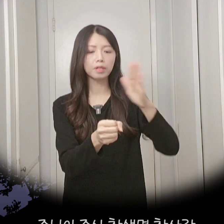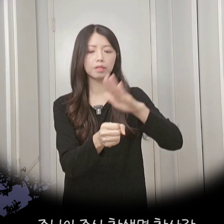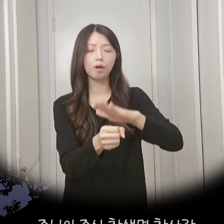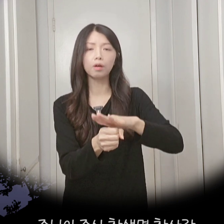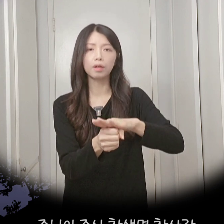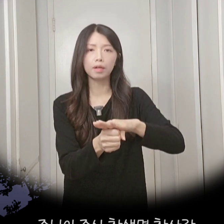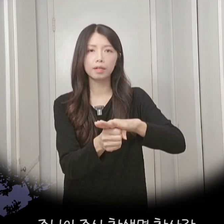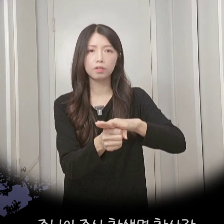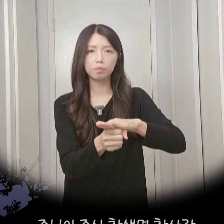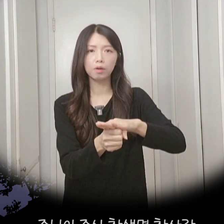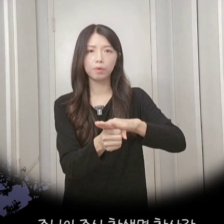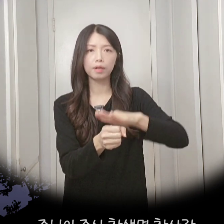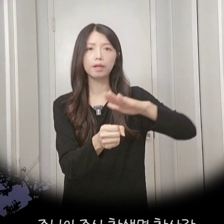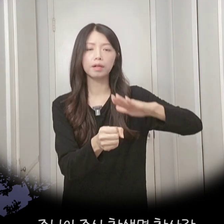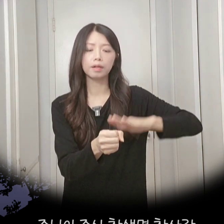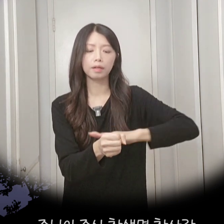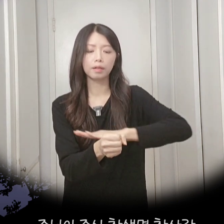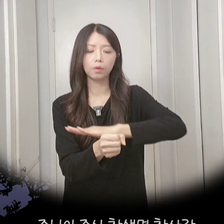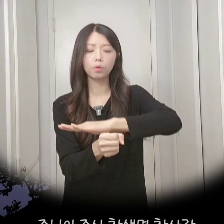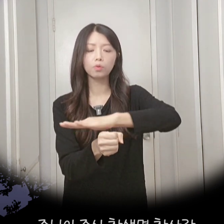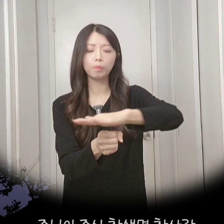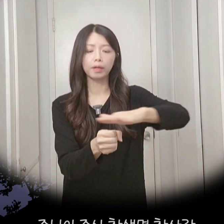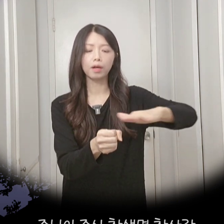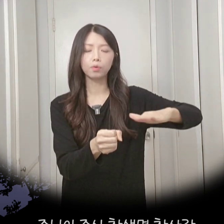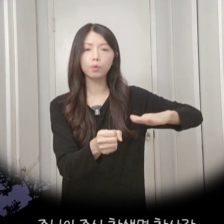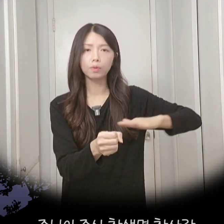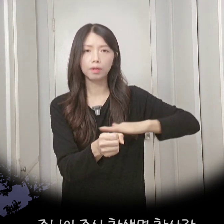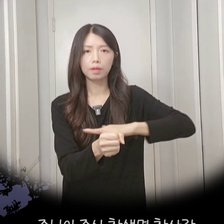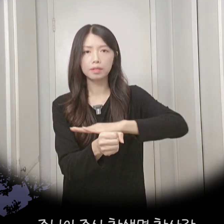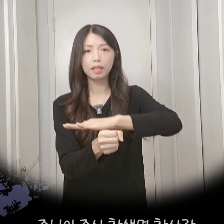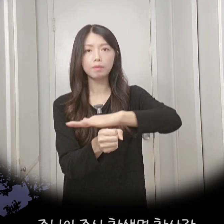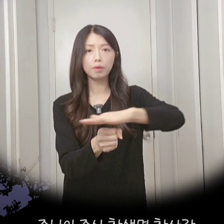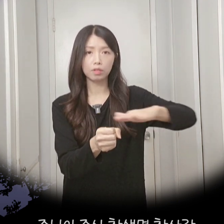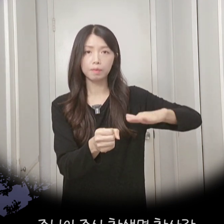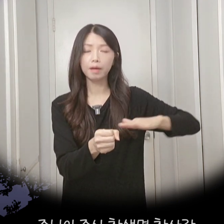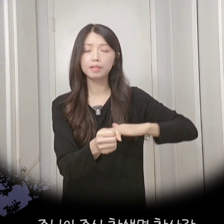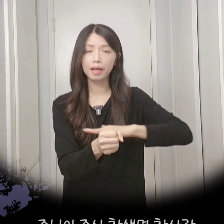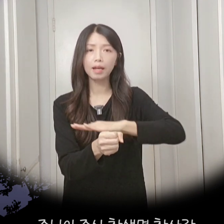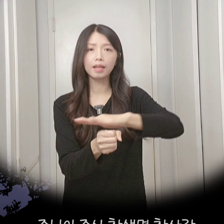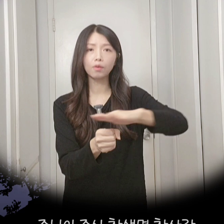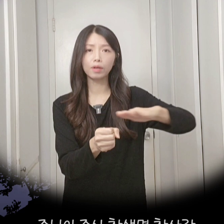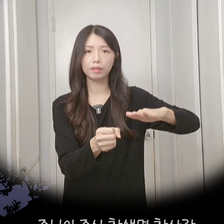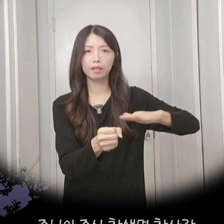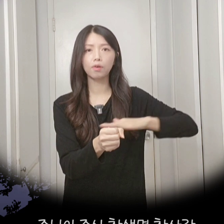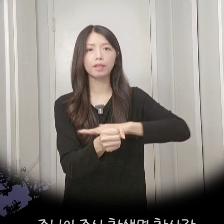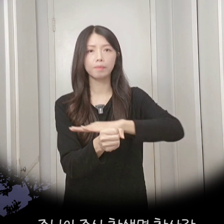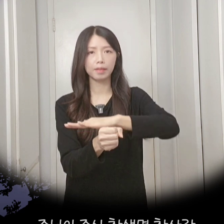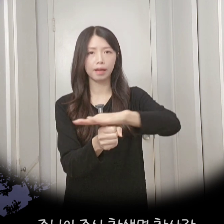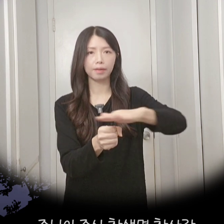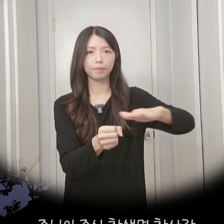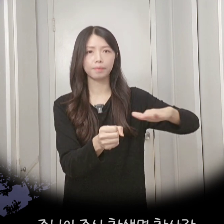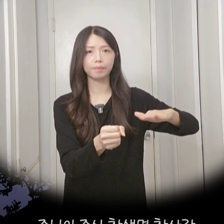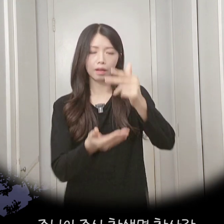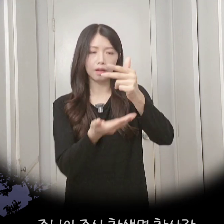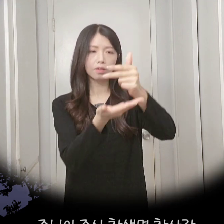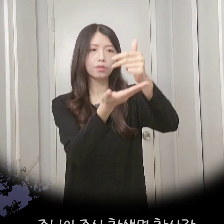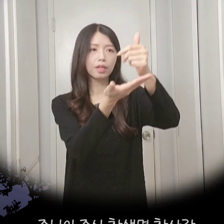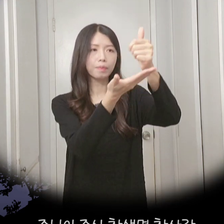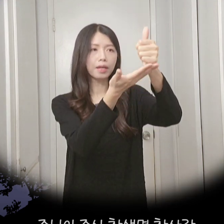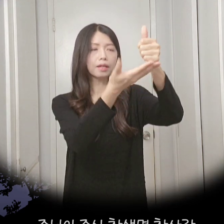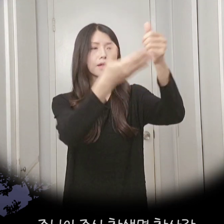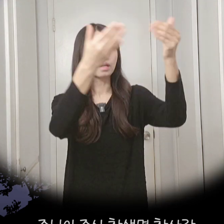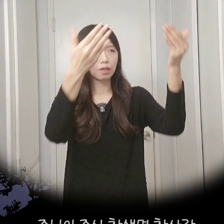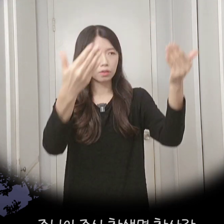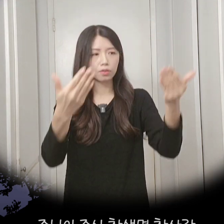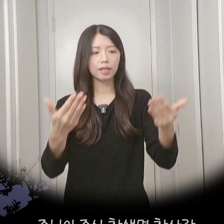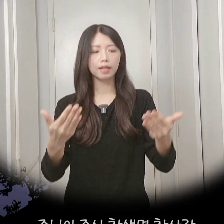손은 펴셔서 이 주먹 위를 오른쪽 방향으로 쓰다듬어 주시면 사랑이라고 한 뜻의 수어가 됩니다.